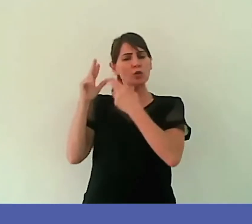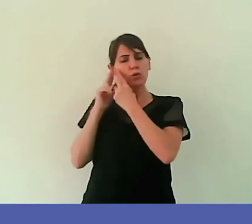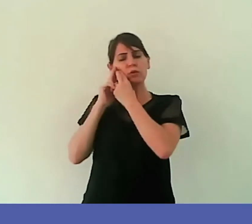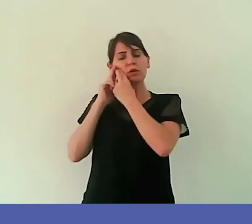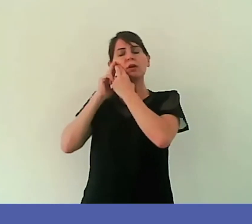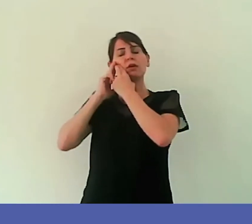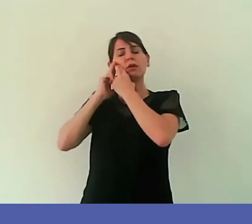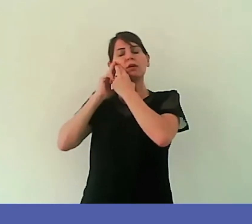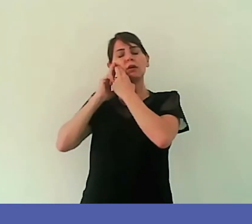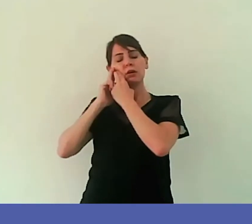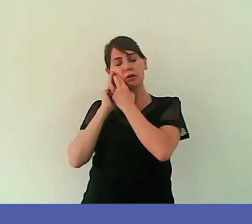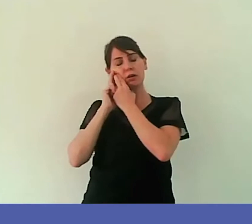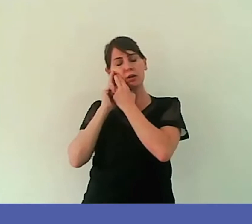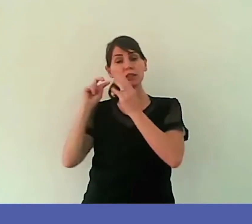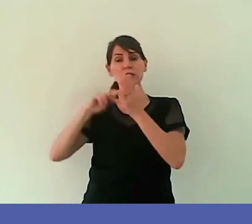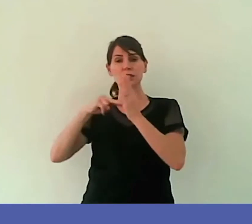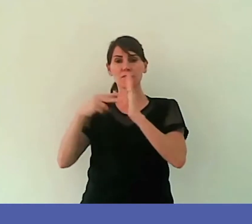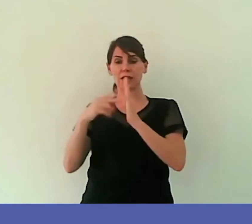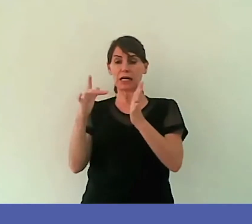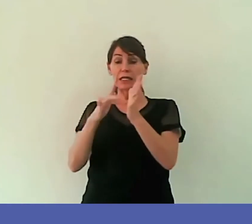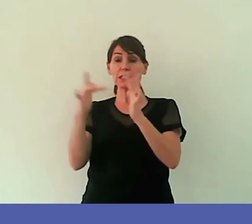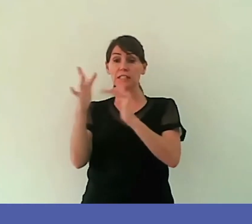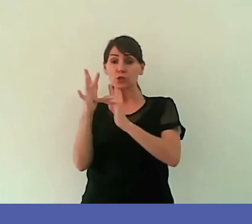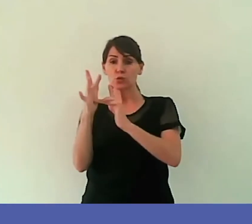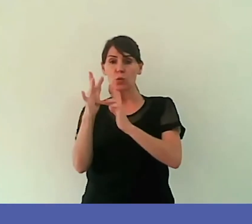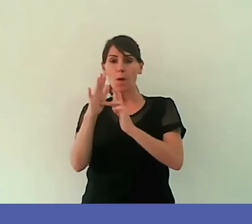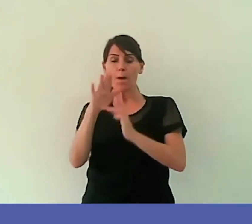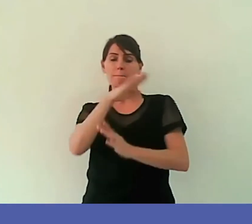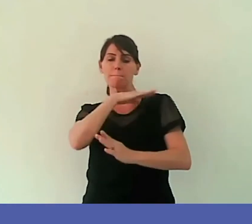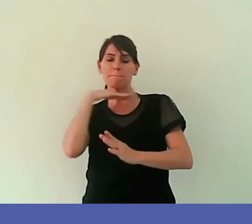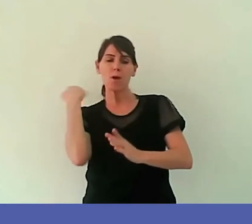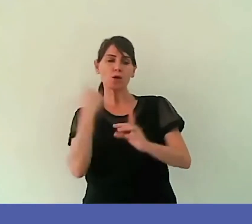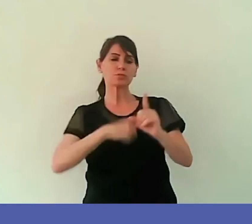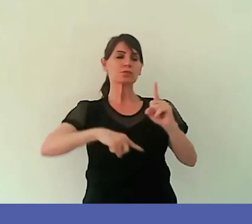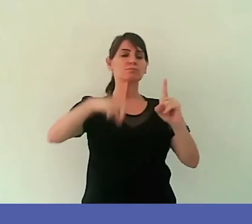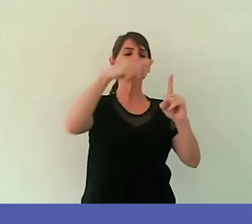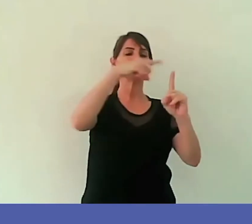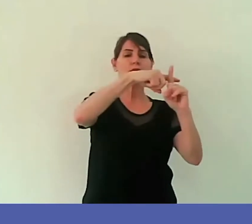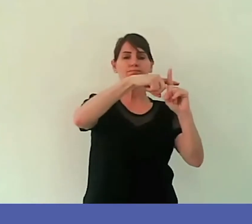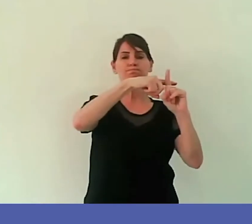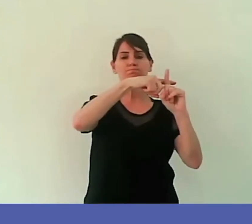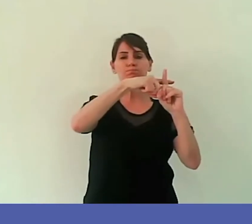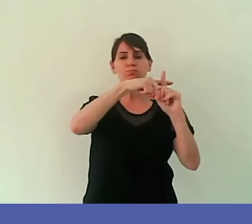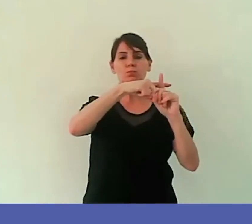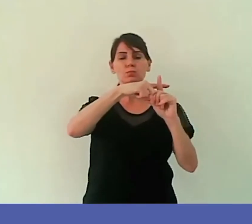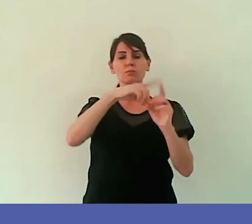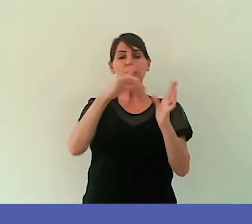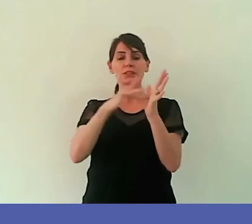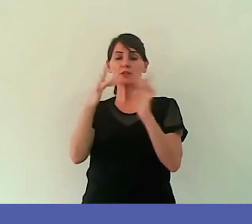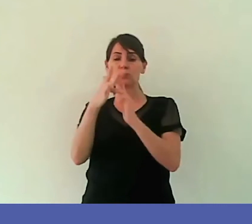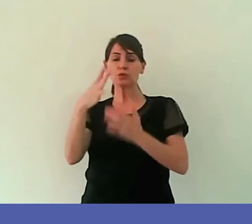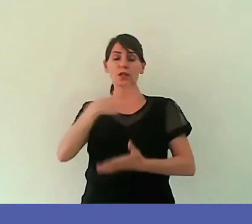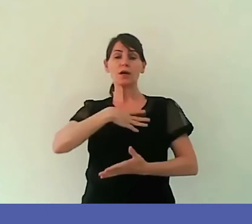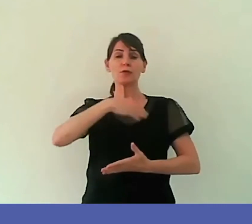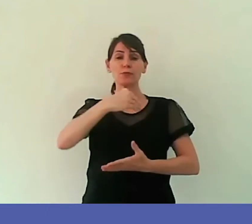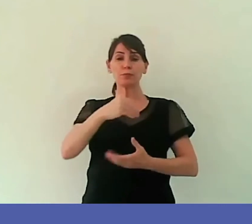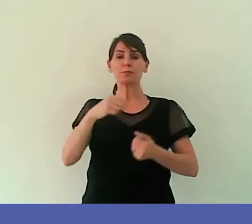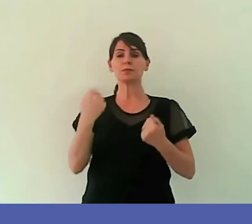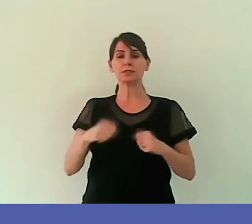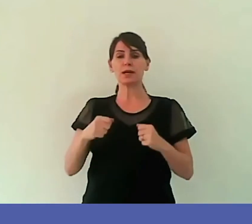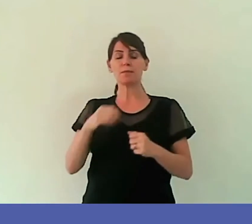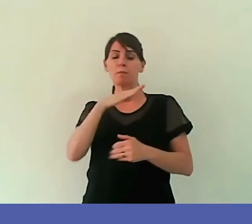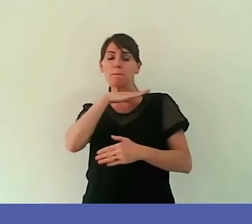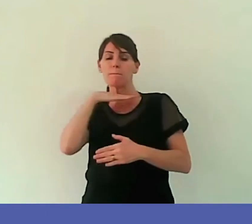cruz. Seu filho Jesus Cristo, se quer ter uma esposa, ele precisava morrer. Por isso